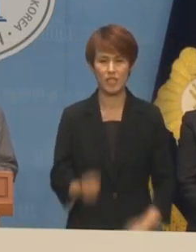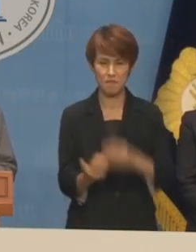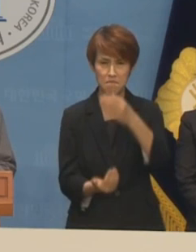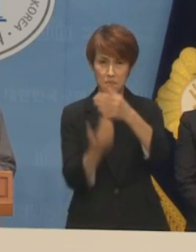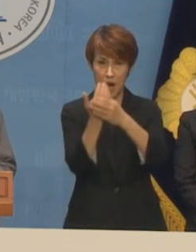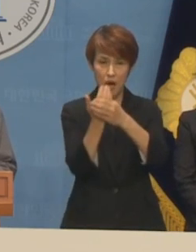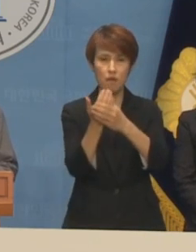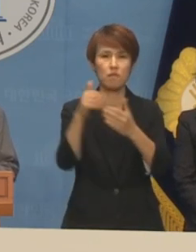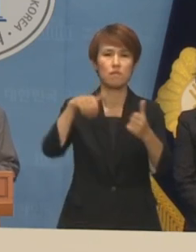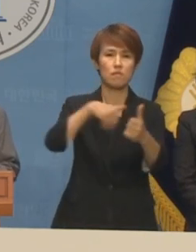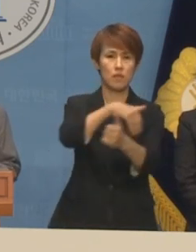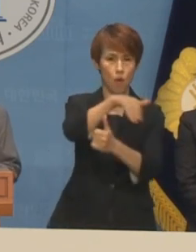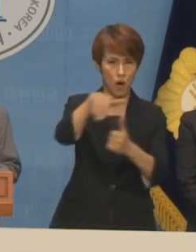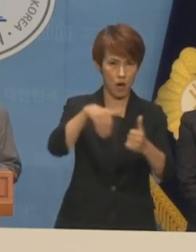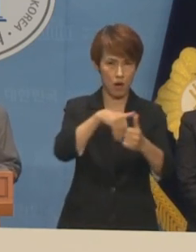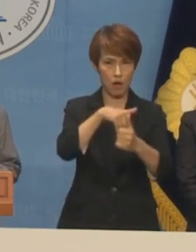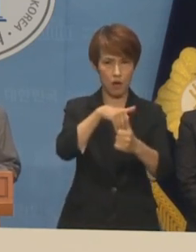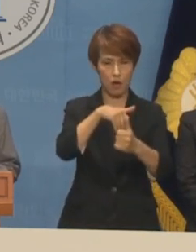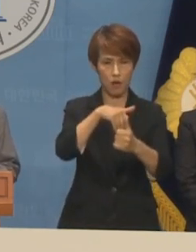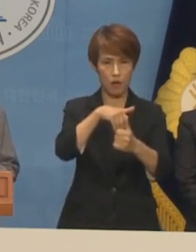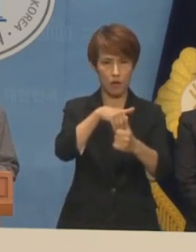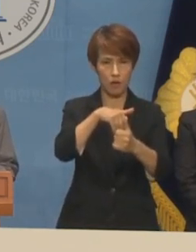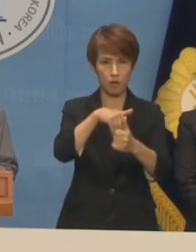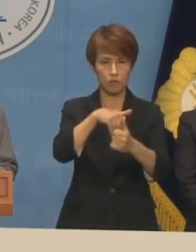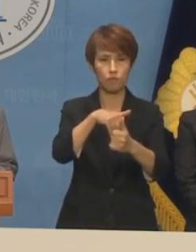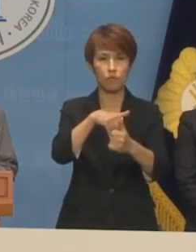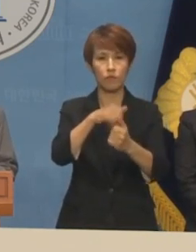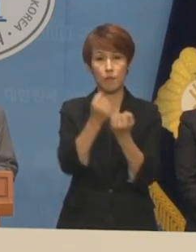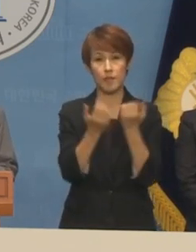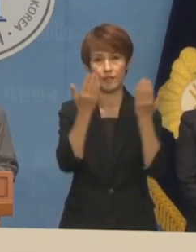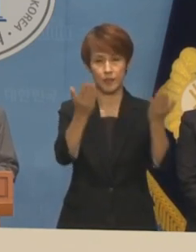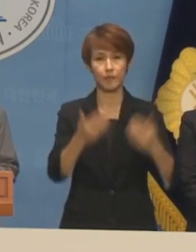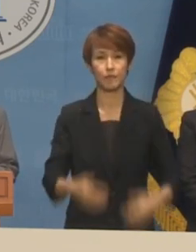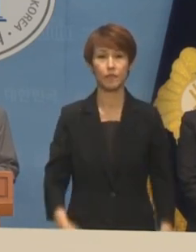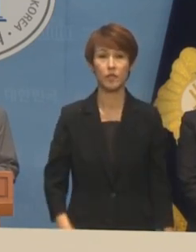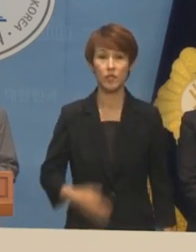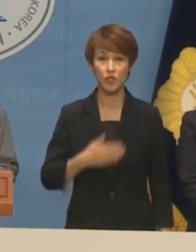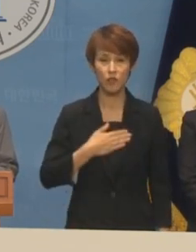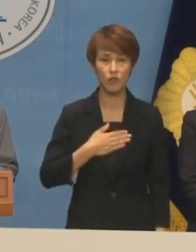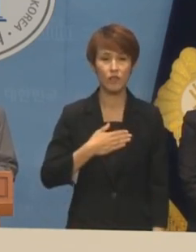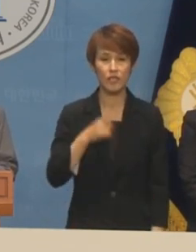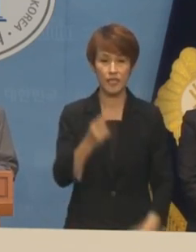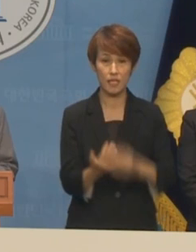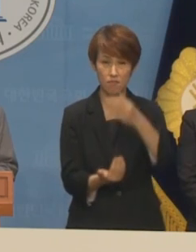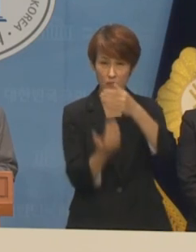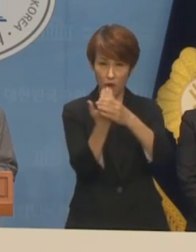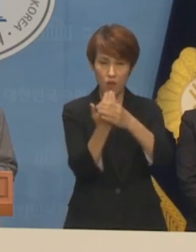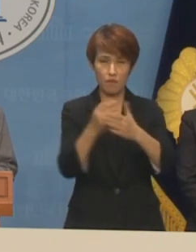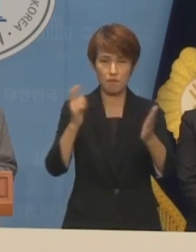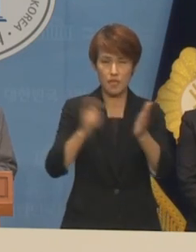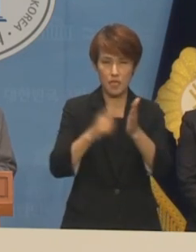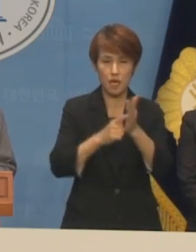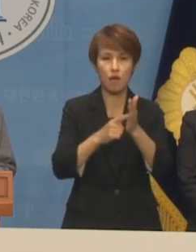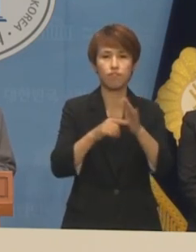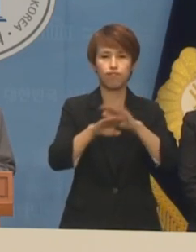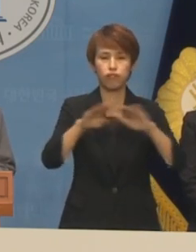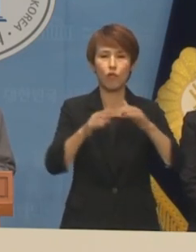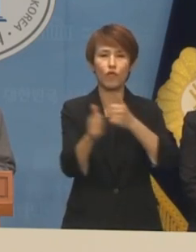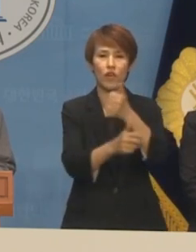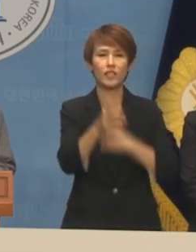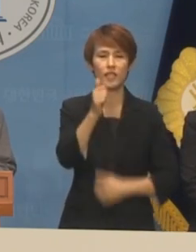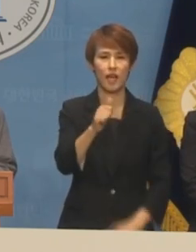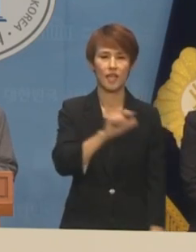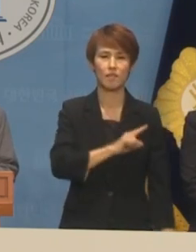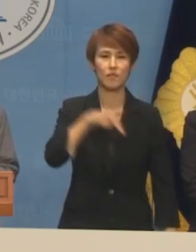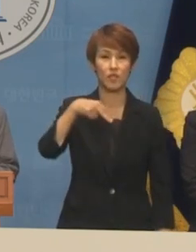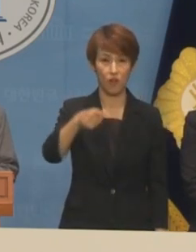여순사건 현안 및 건의를 하겠습니다. 저는 여순사건 비상대책위원장 서장수입니다.